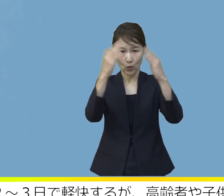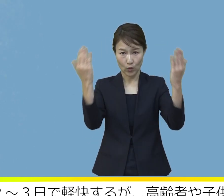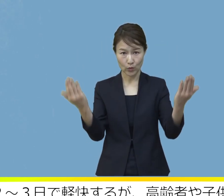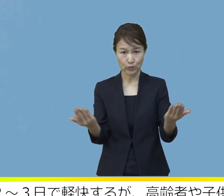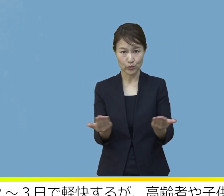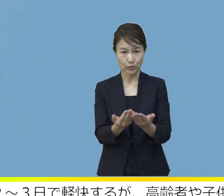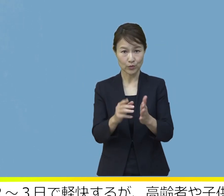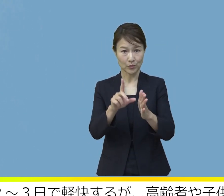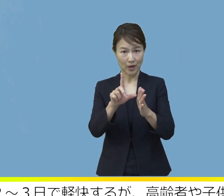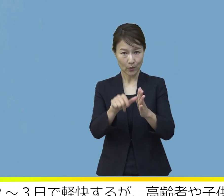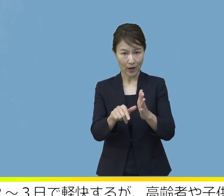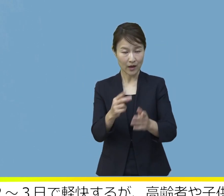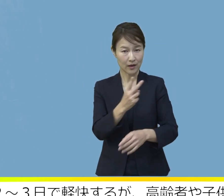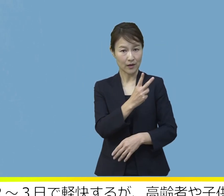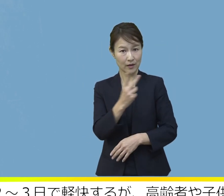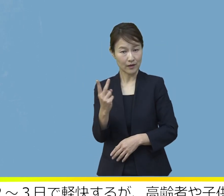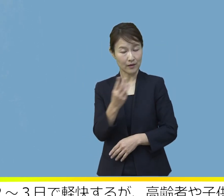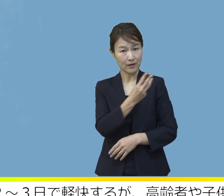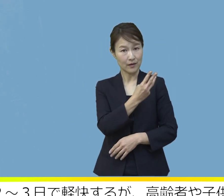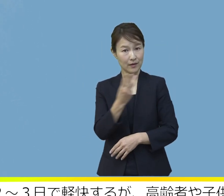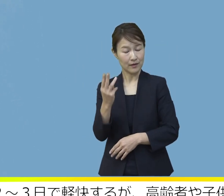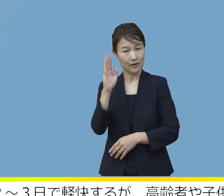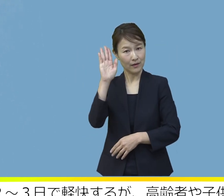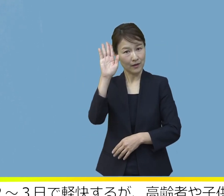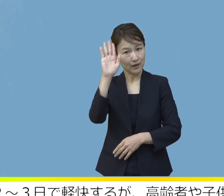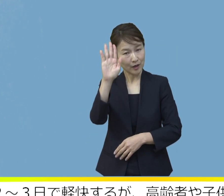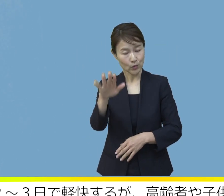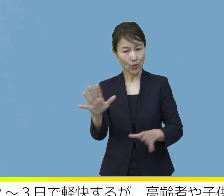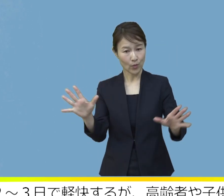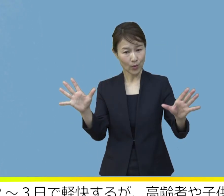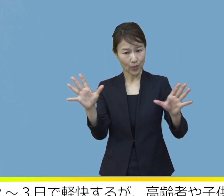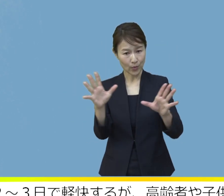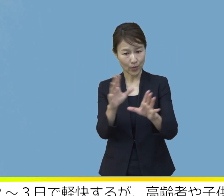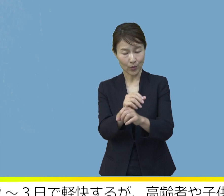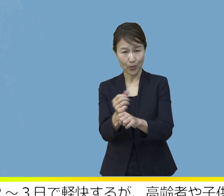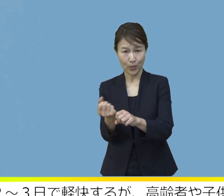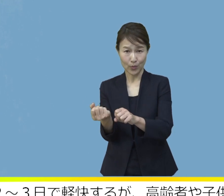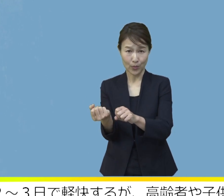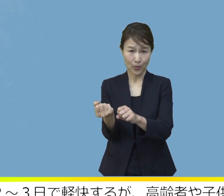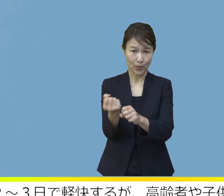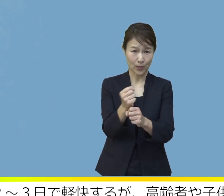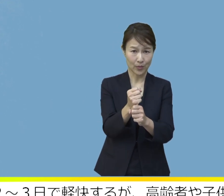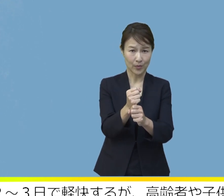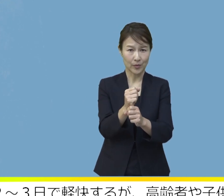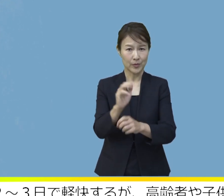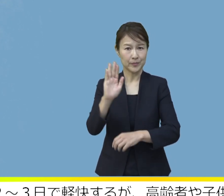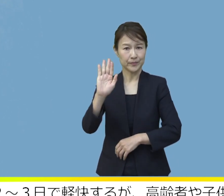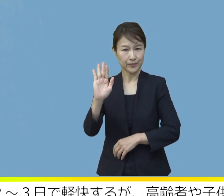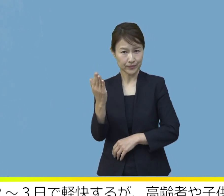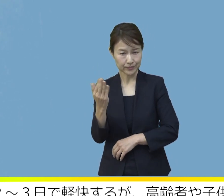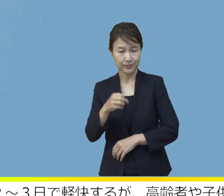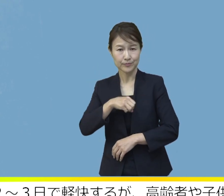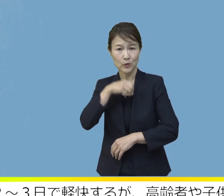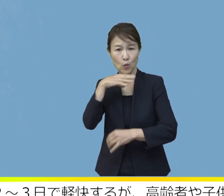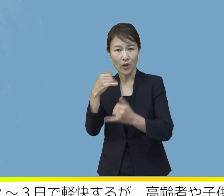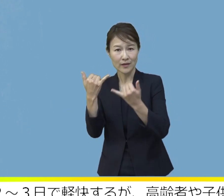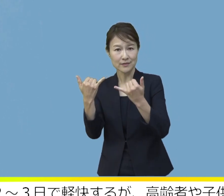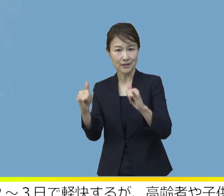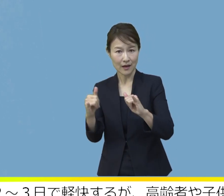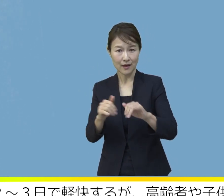多くは23日で警戒しますが高齢者や子供は